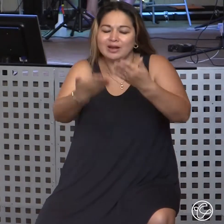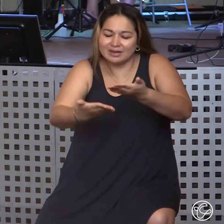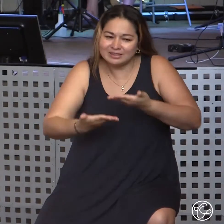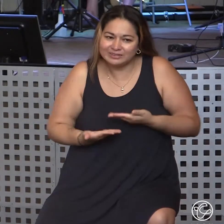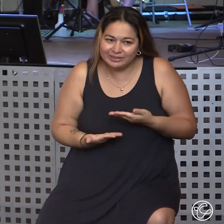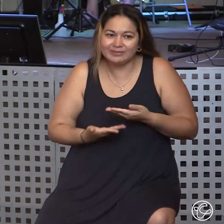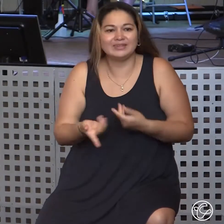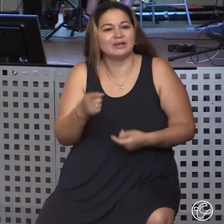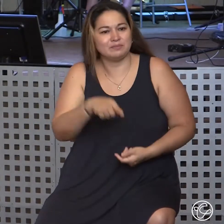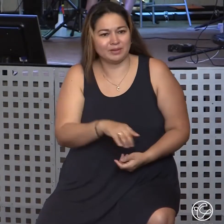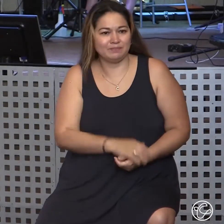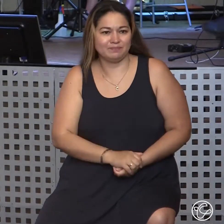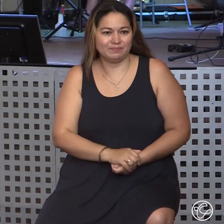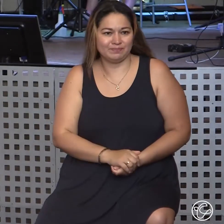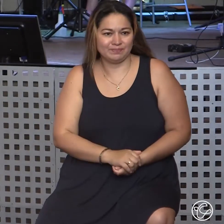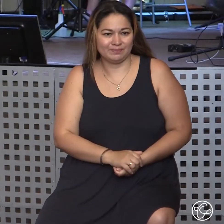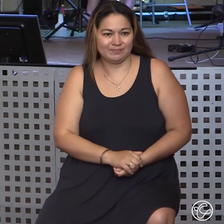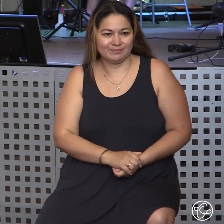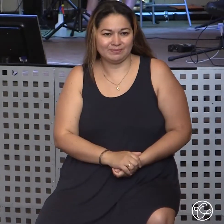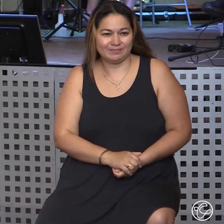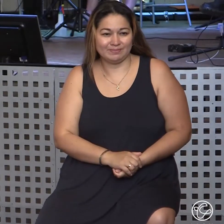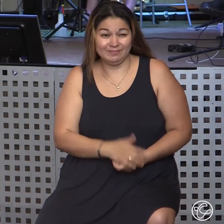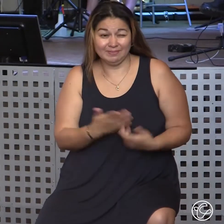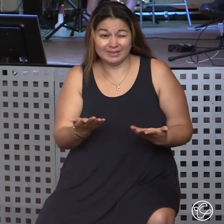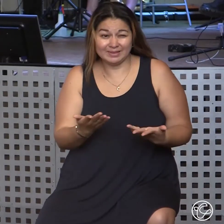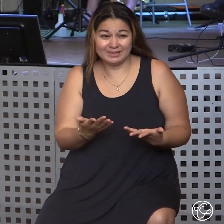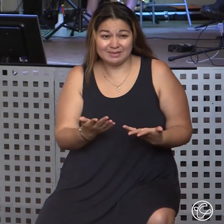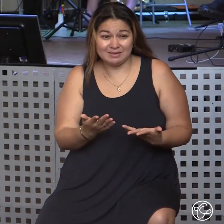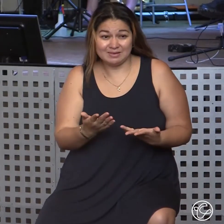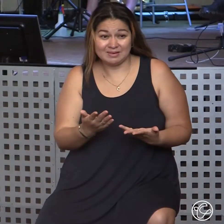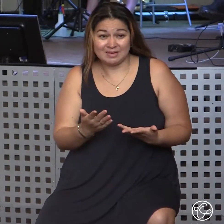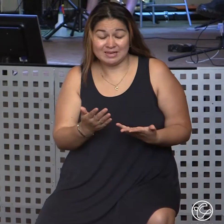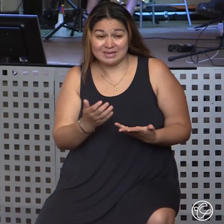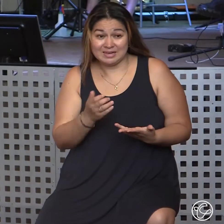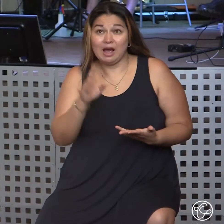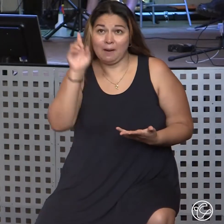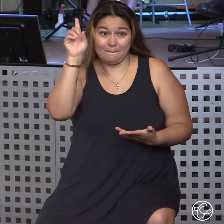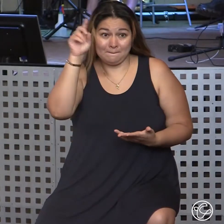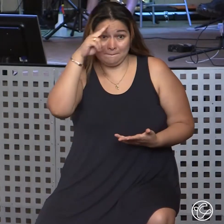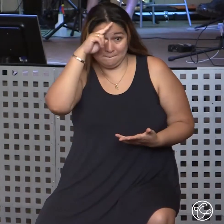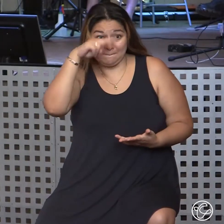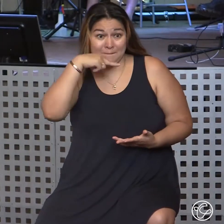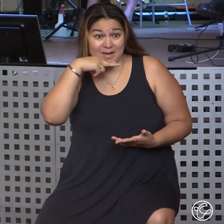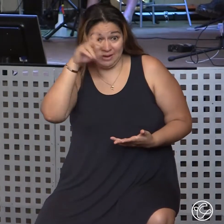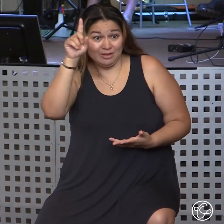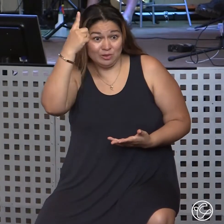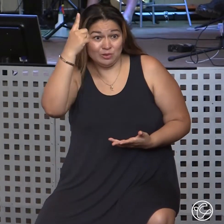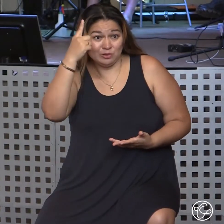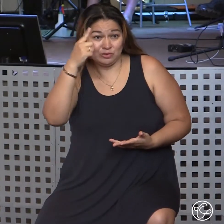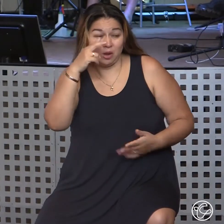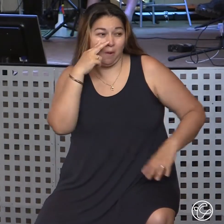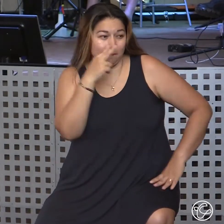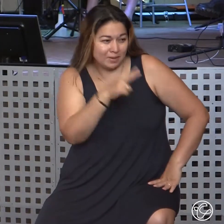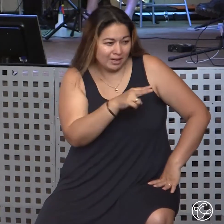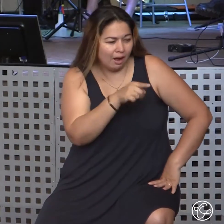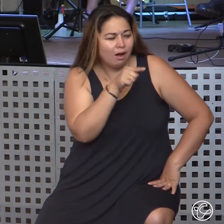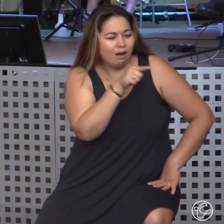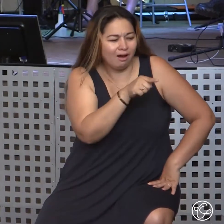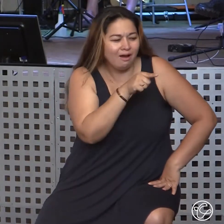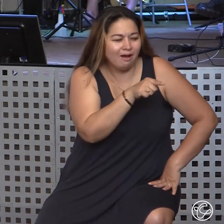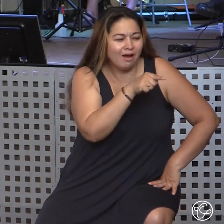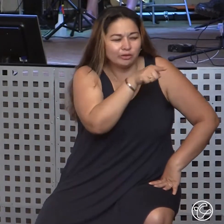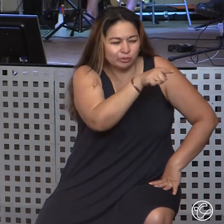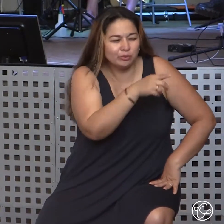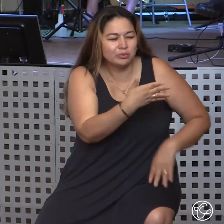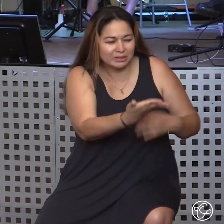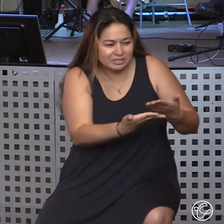envió. ¿Veis cómo funciona? Funciona hacia arriba, funciona hacia abajo. La honra funciona siempre